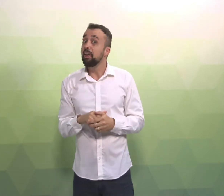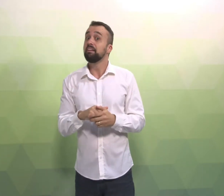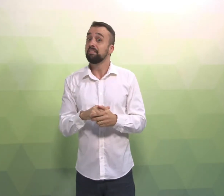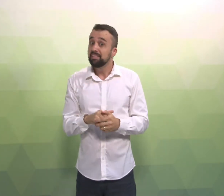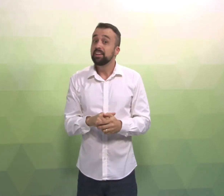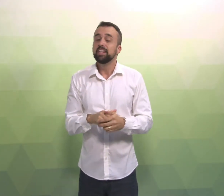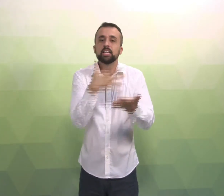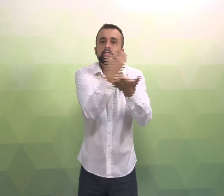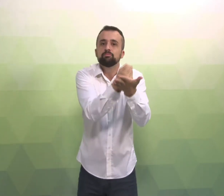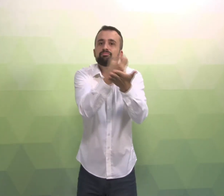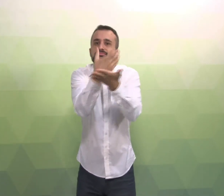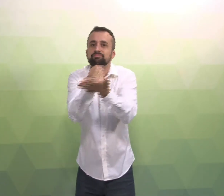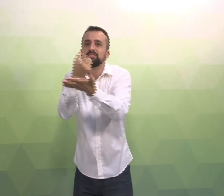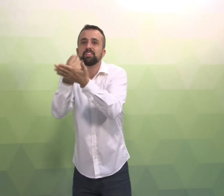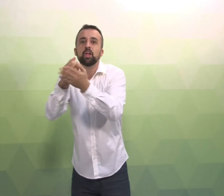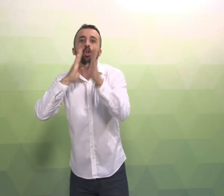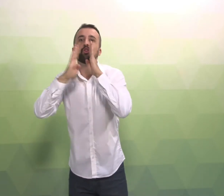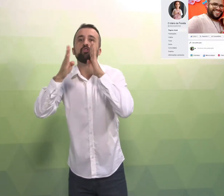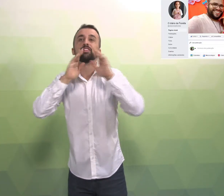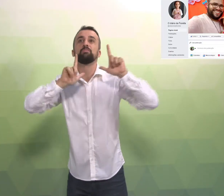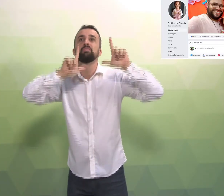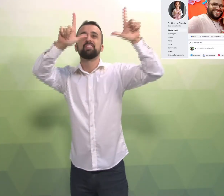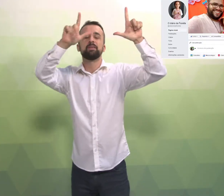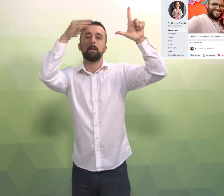crescia, e registraram na página do Facebook.